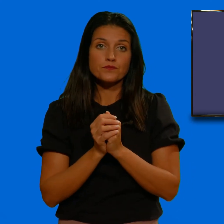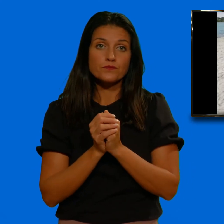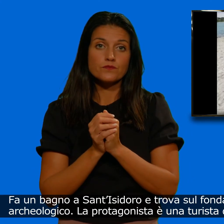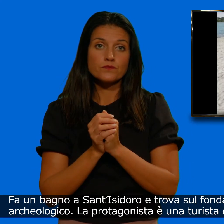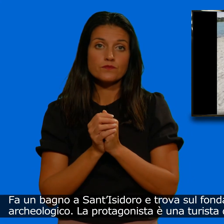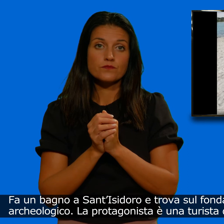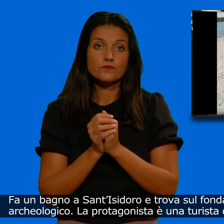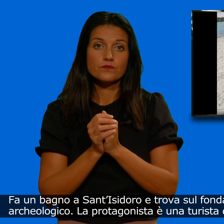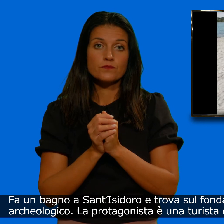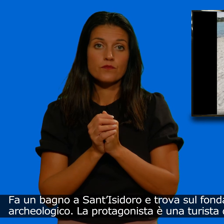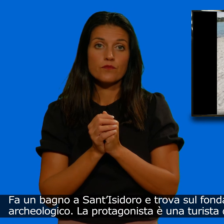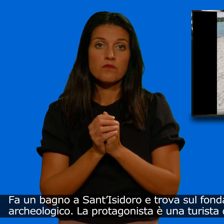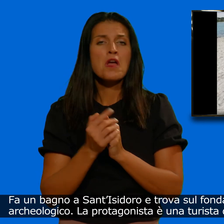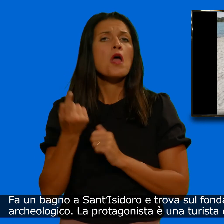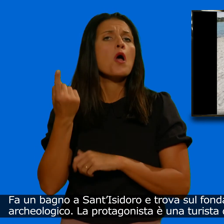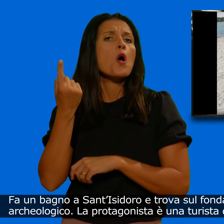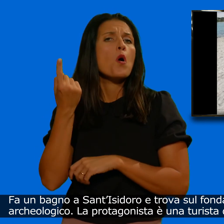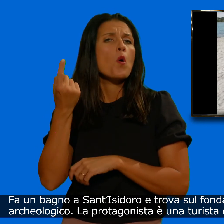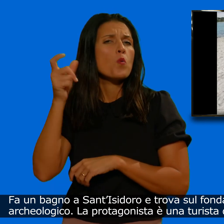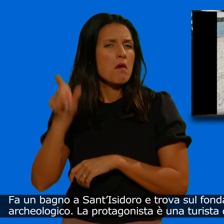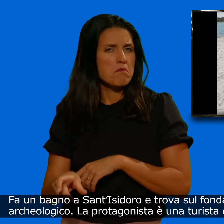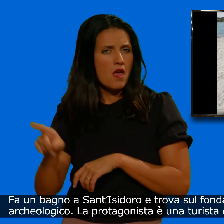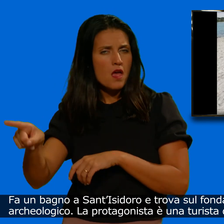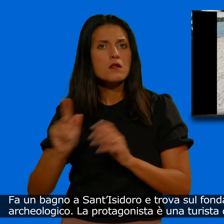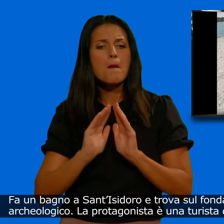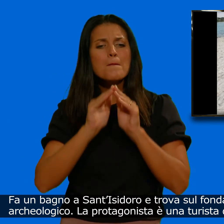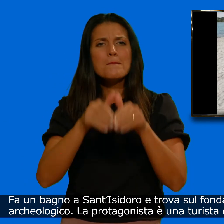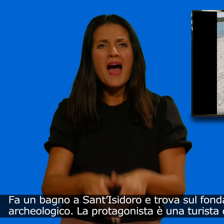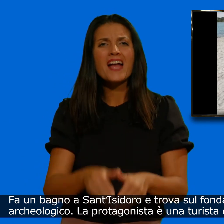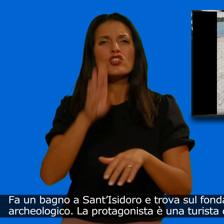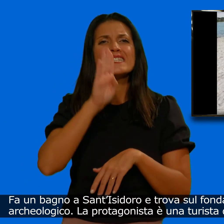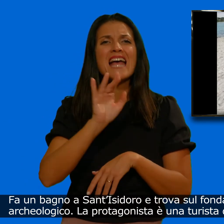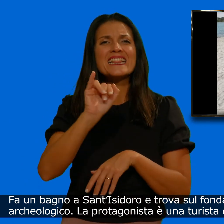fa un bagno a sant'isidoro e trova sul fondale un prezioso reperto archeologico